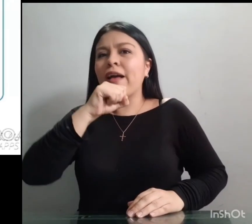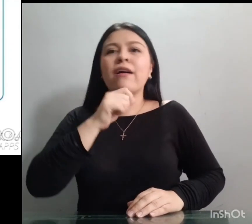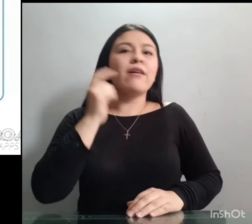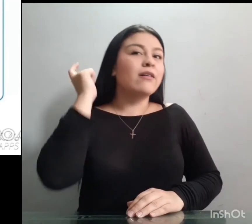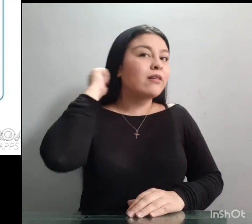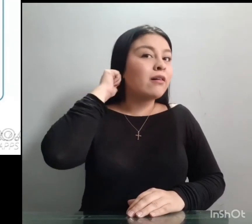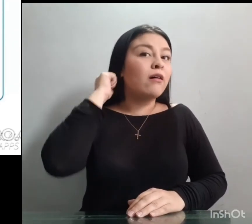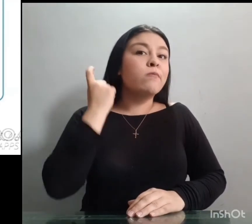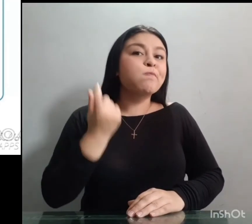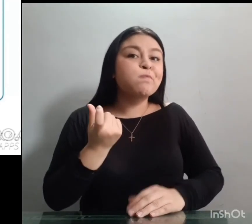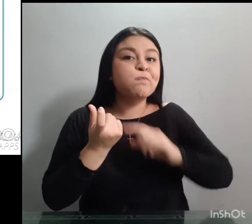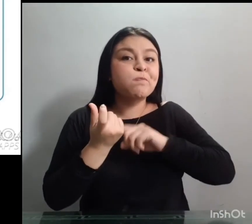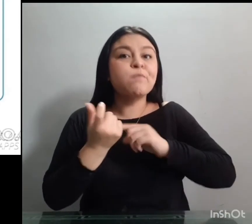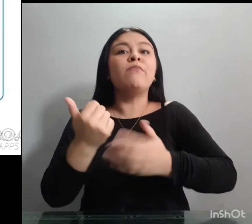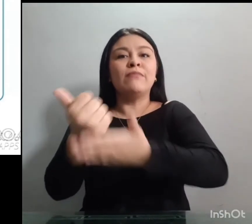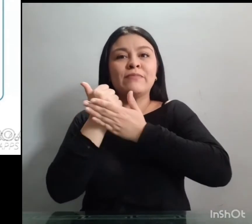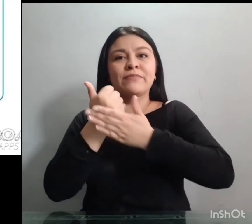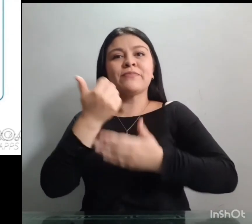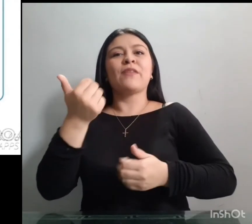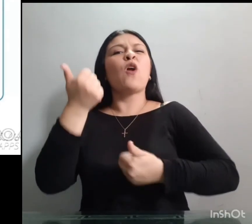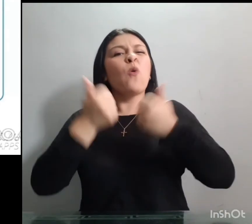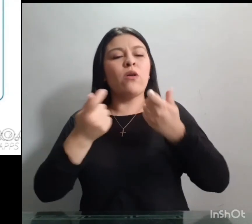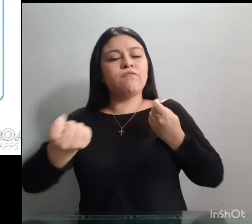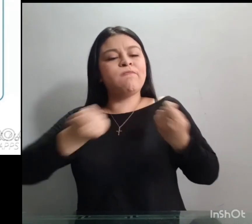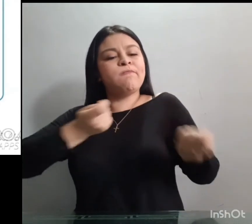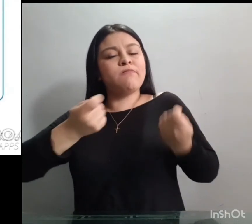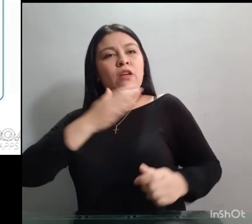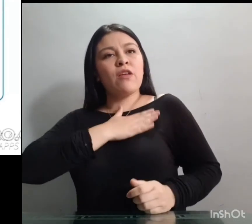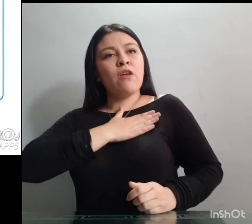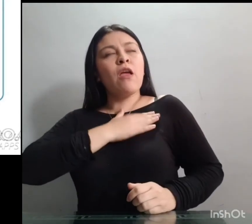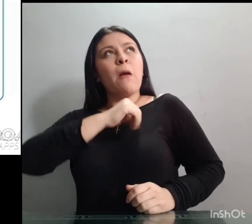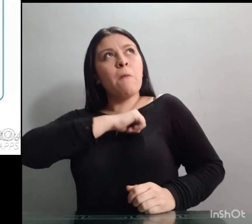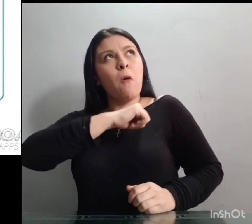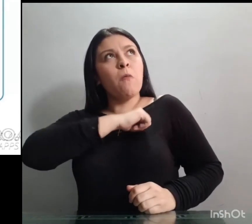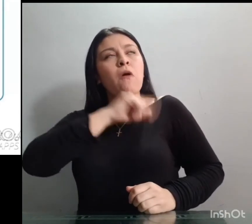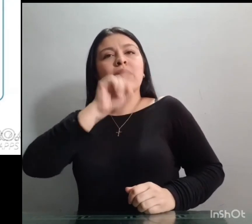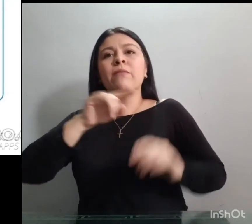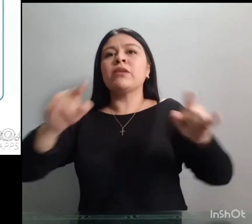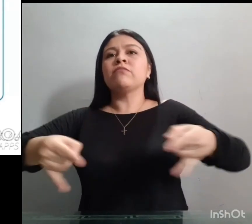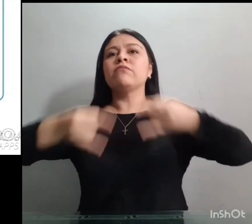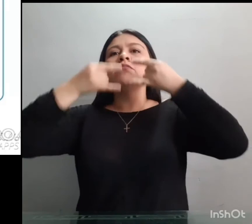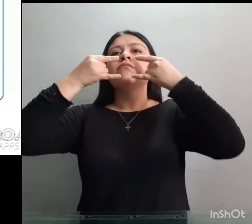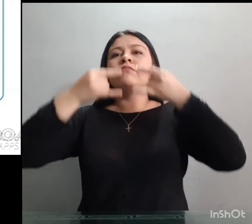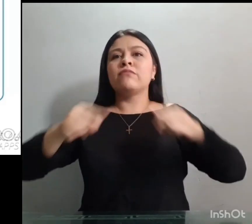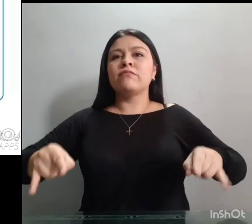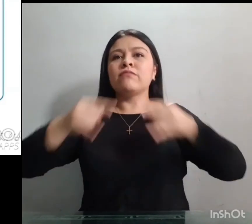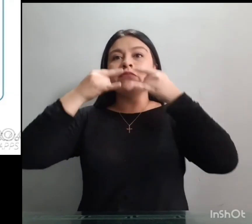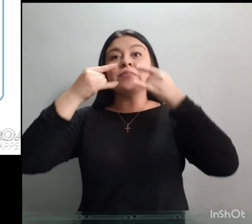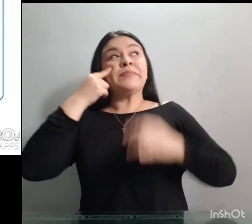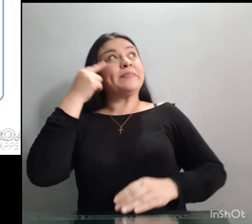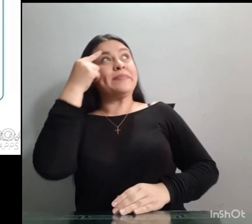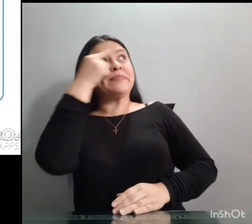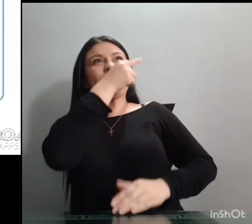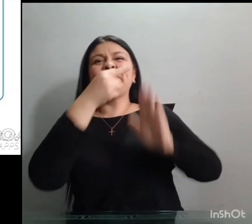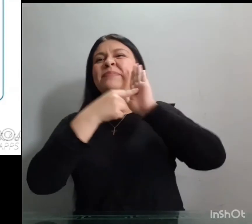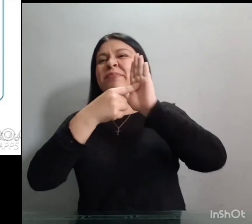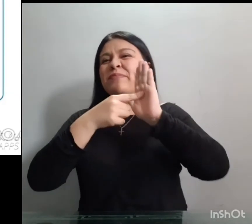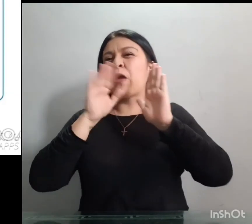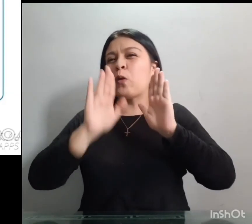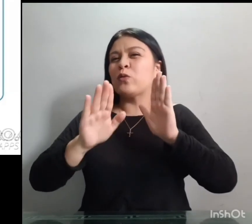funciones vitales como los latidos del corazón y la respiración. Aquí les presento algunas enfermedades del sistema